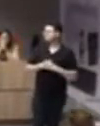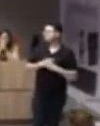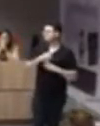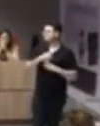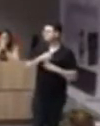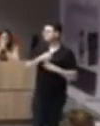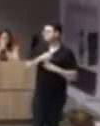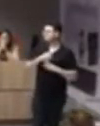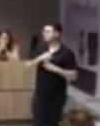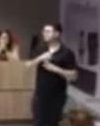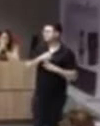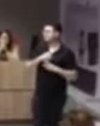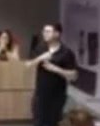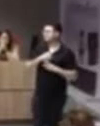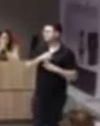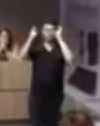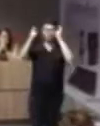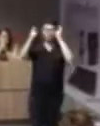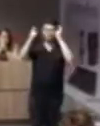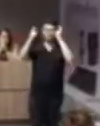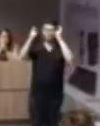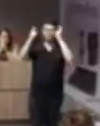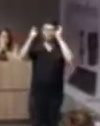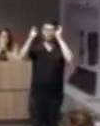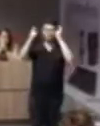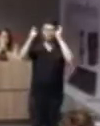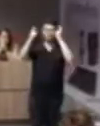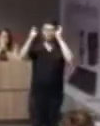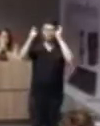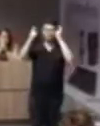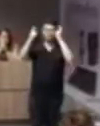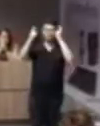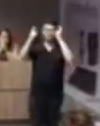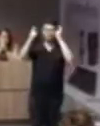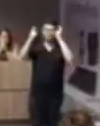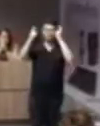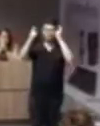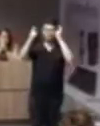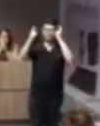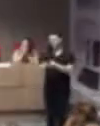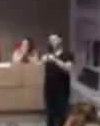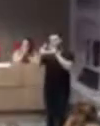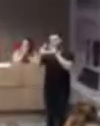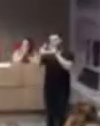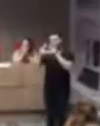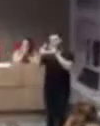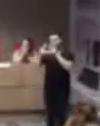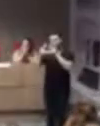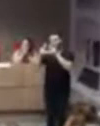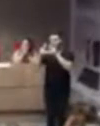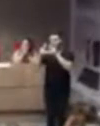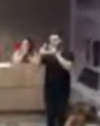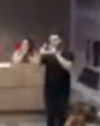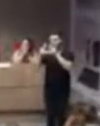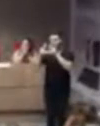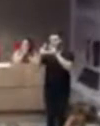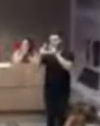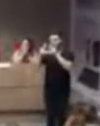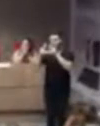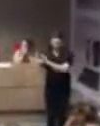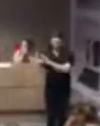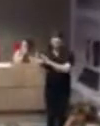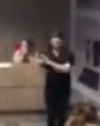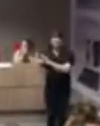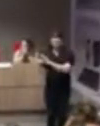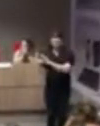bem preocupante, né? Internação de crianças e adolescentes. 16 hospitais informaram receber crianças e adolescentes em contexto de hospitalização, nos setores de